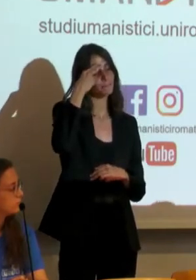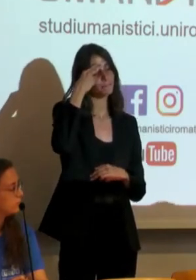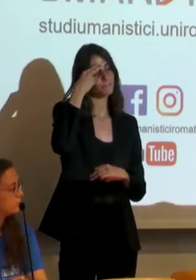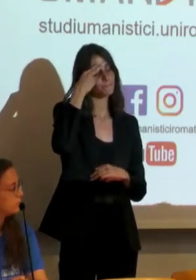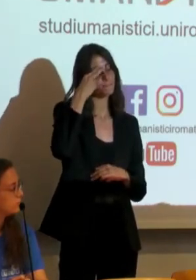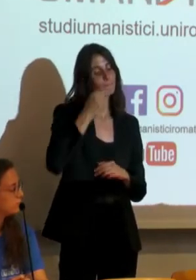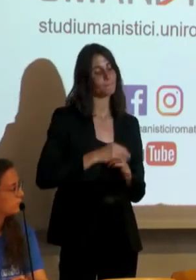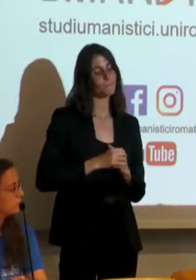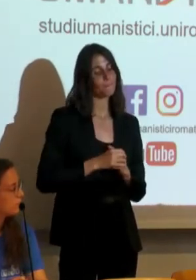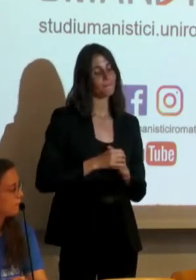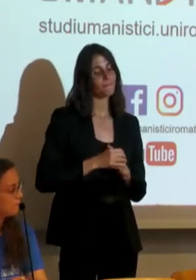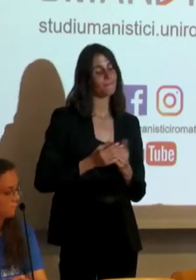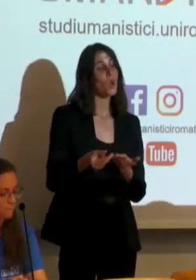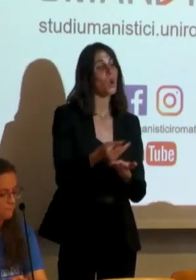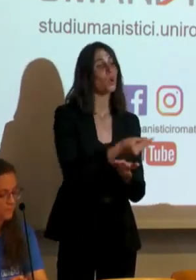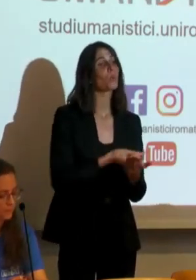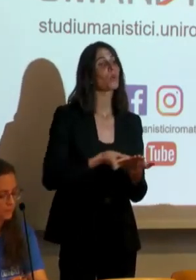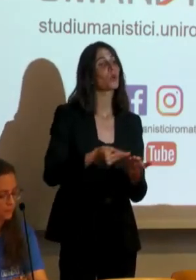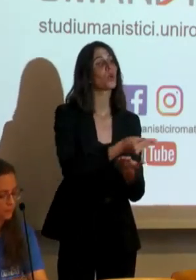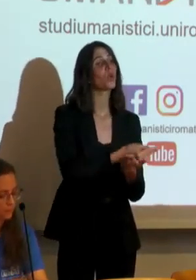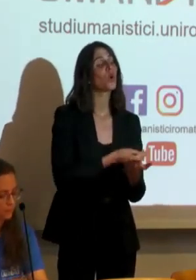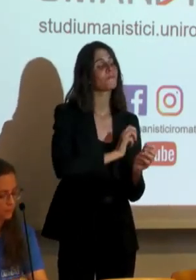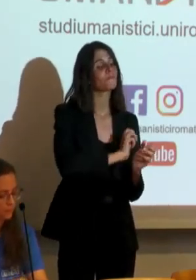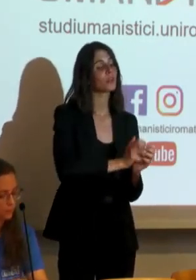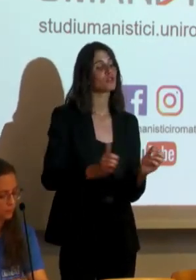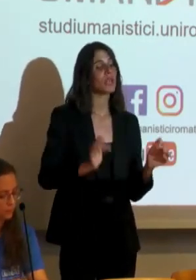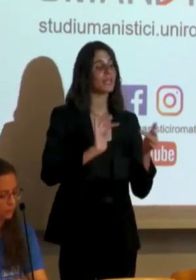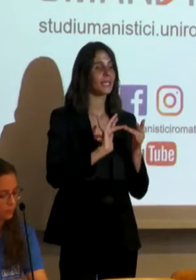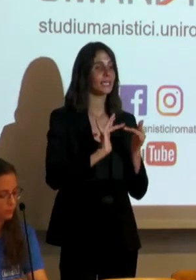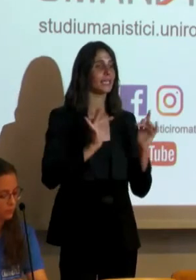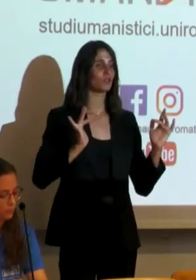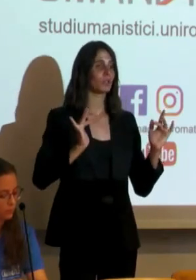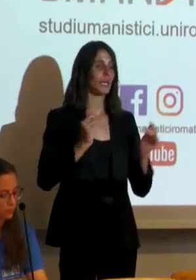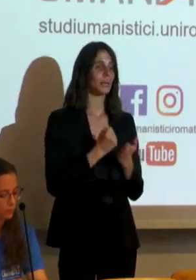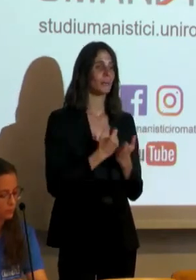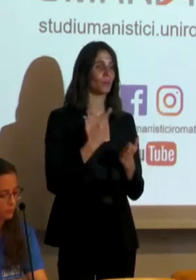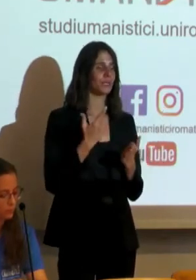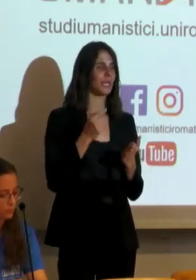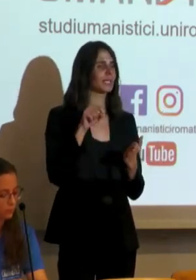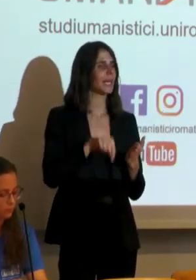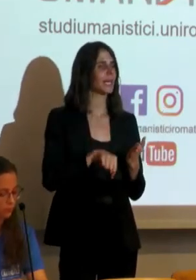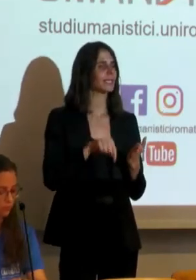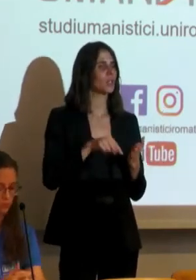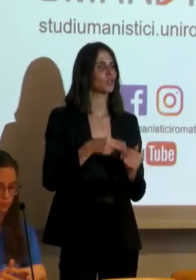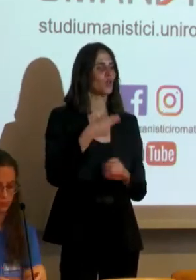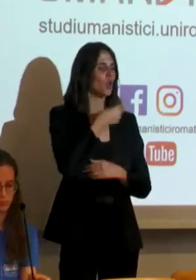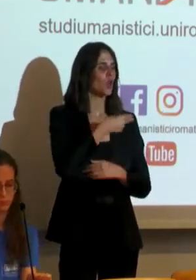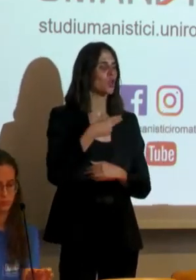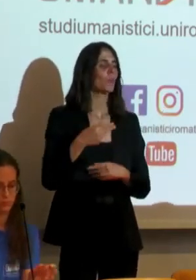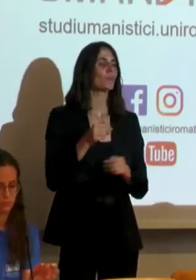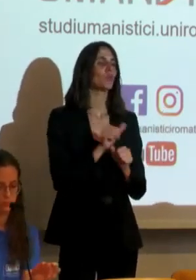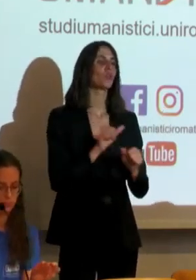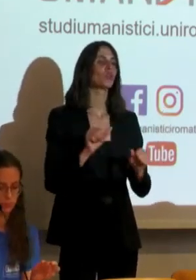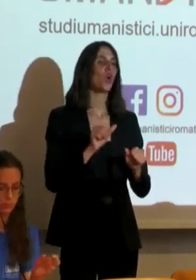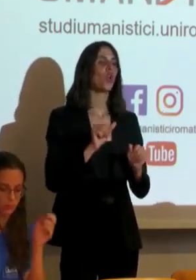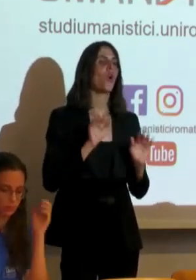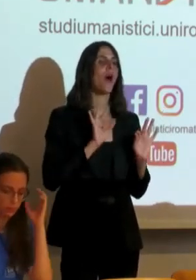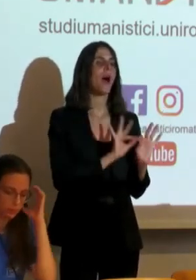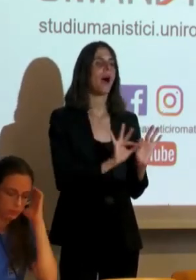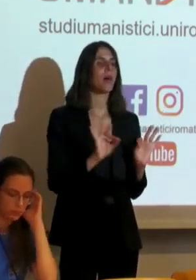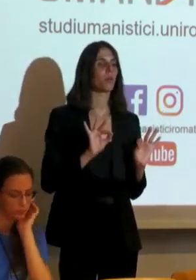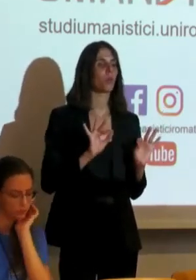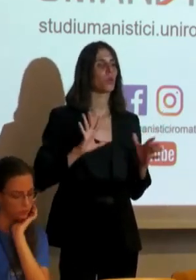l'importanza dei progetti digitali, parlerò appunto soltanto di alcuni che riguardano il